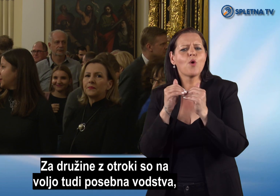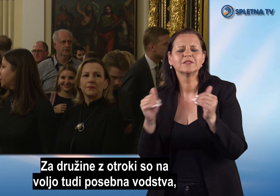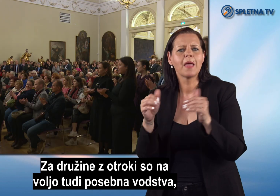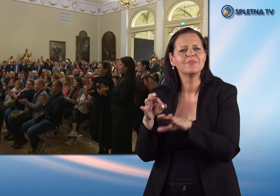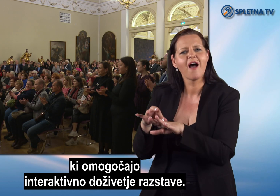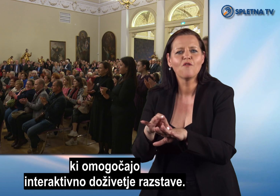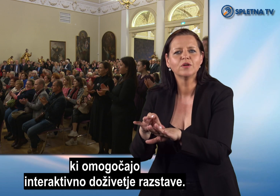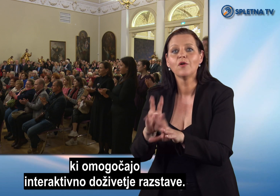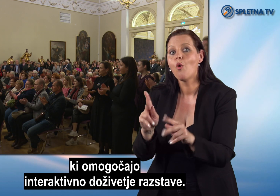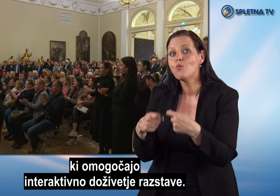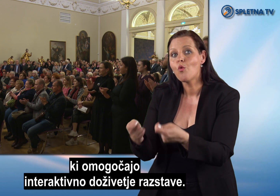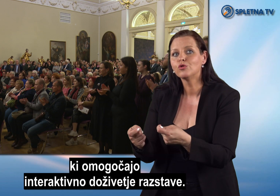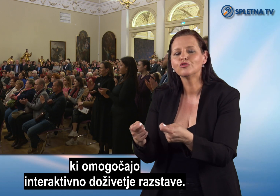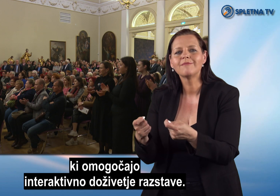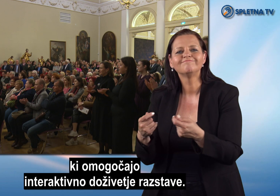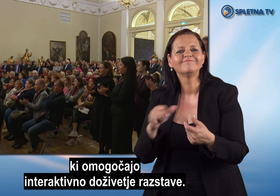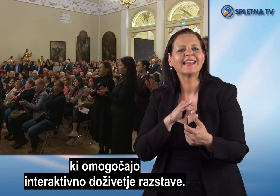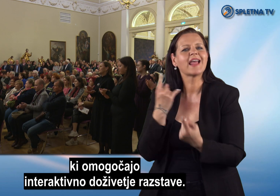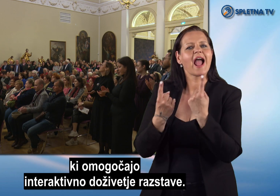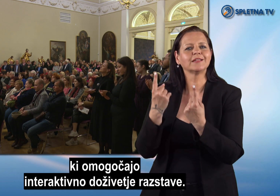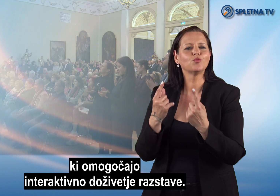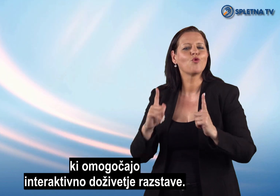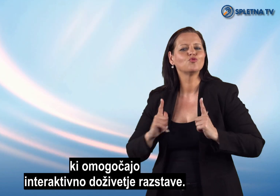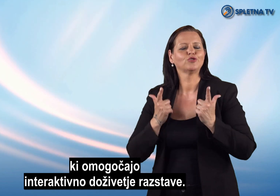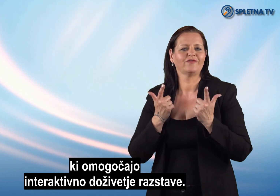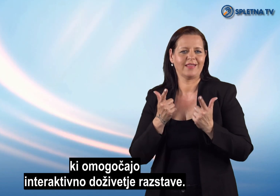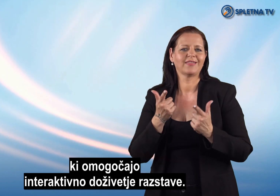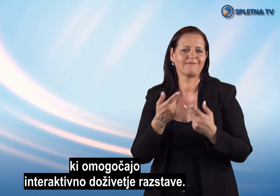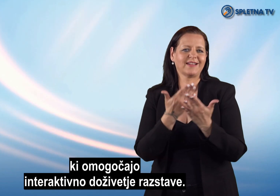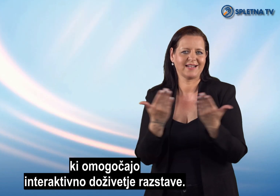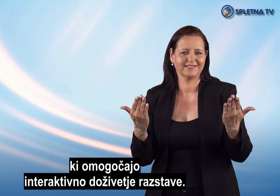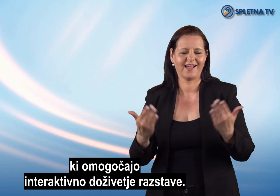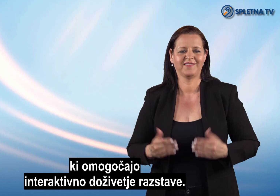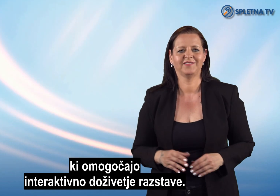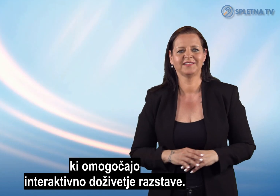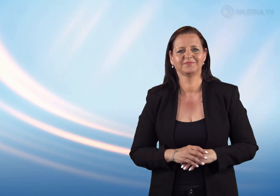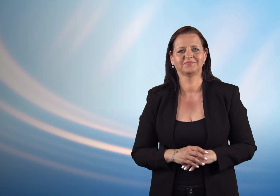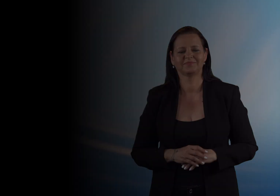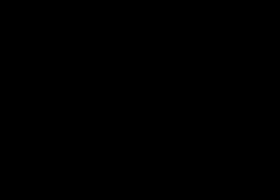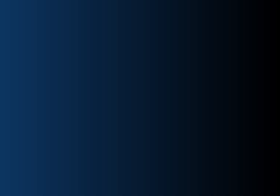posebna vodstva, ki omogočajo interaktivno doživetje razstave.